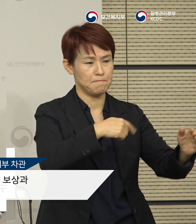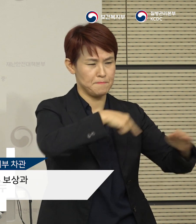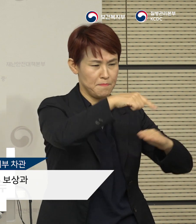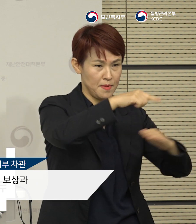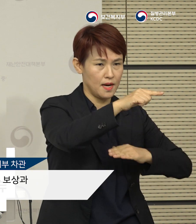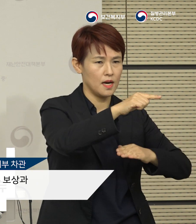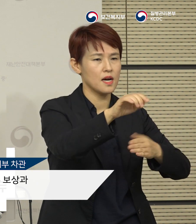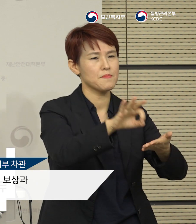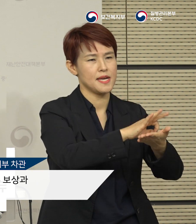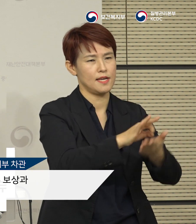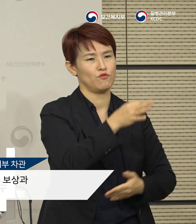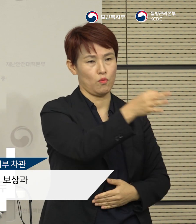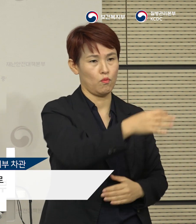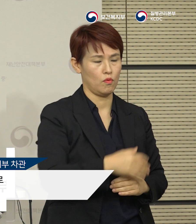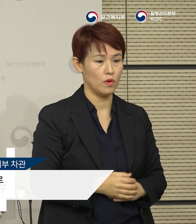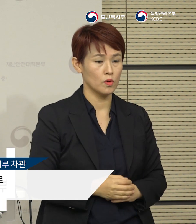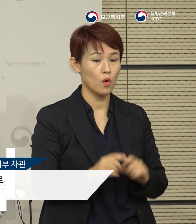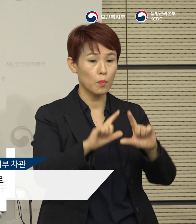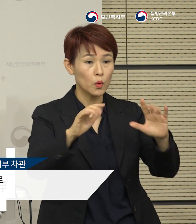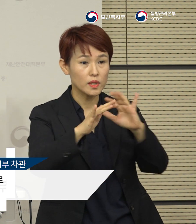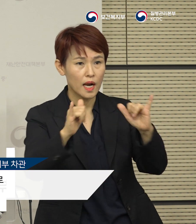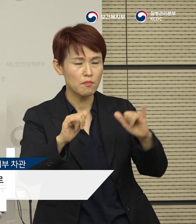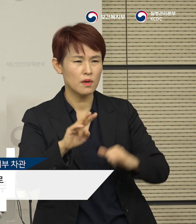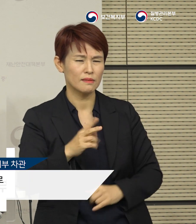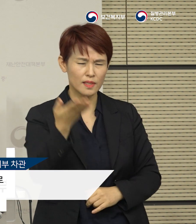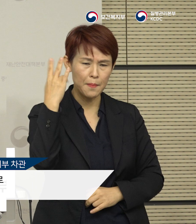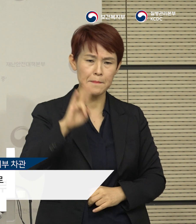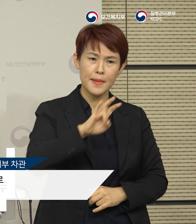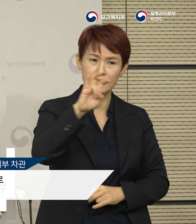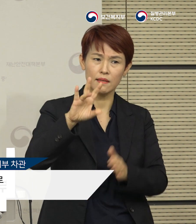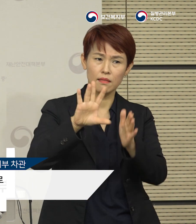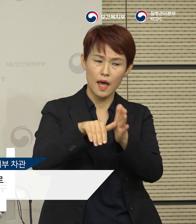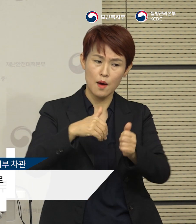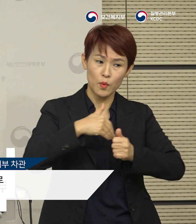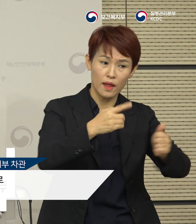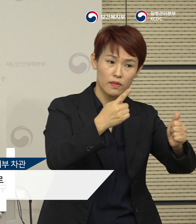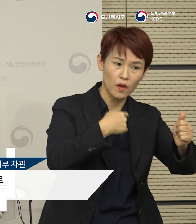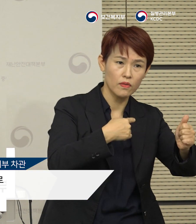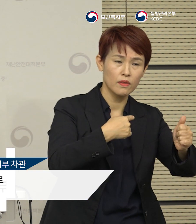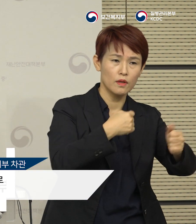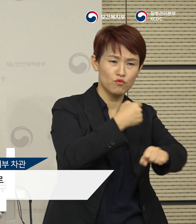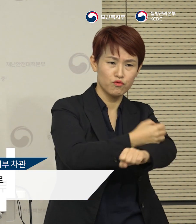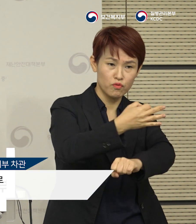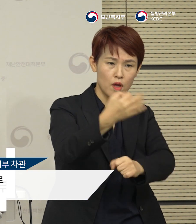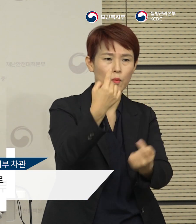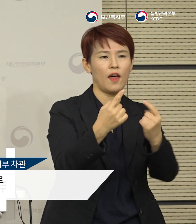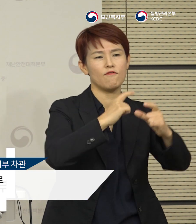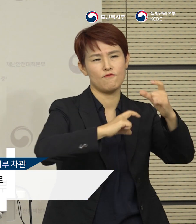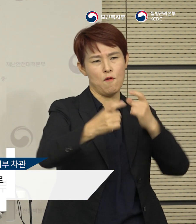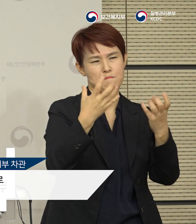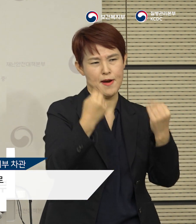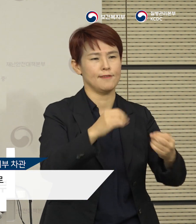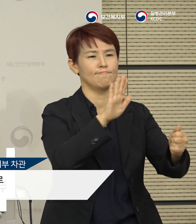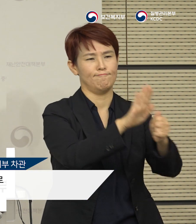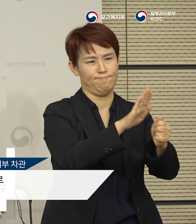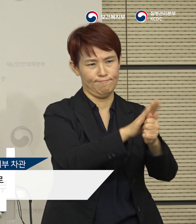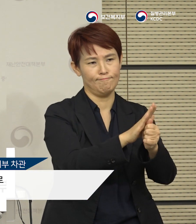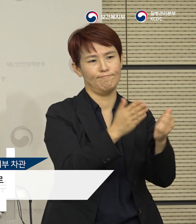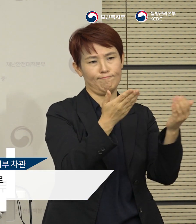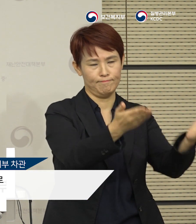지급하고 민간 인력에 대해서는 메르스 당시 파견 인력의 인건비보다 높은 수준으로 지원